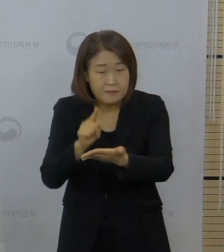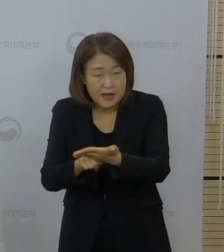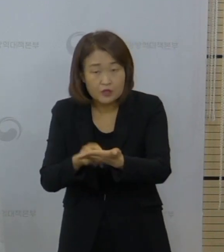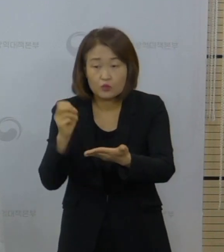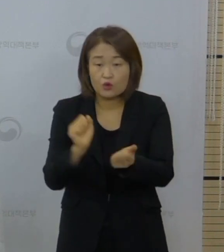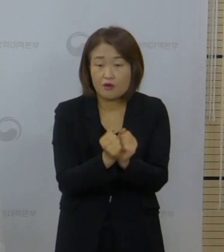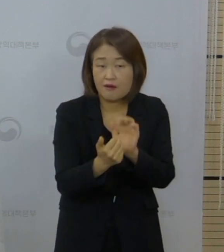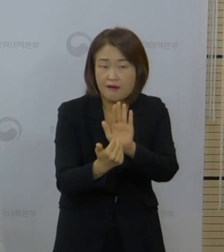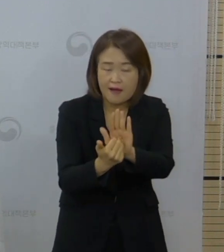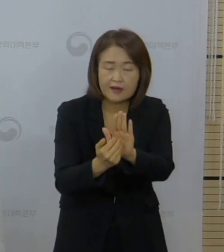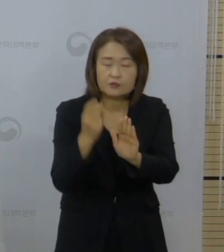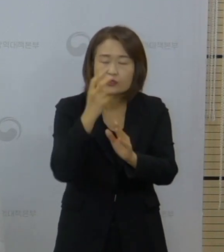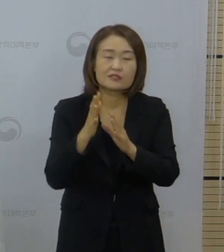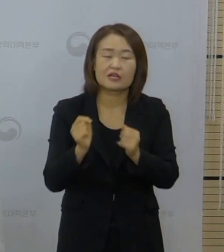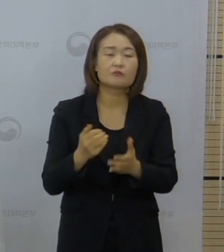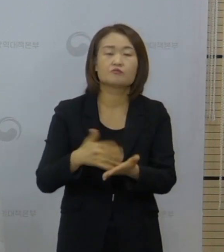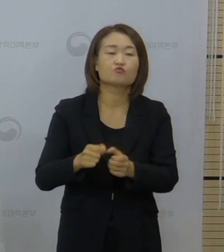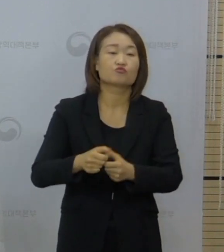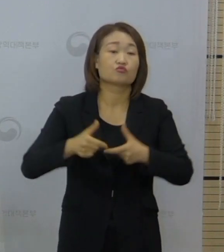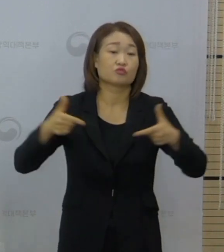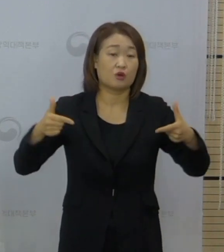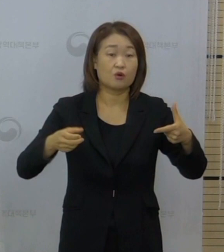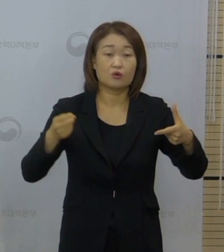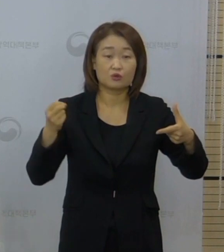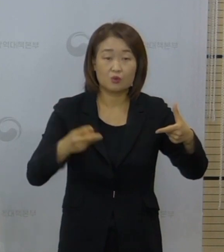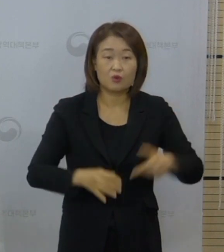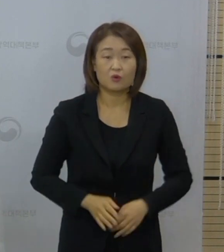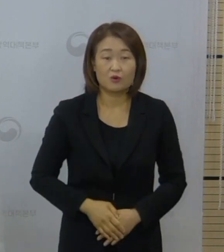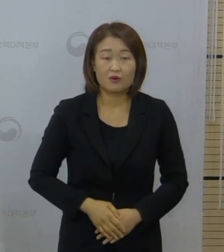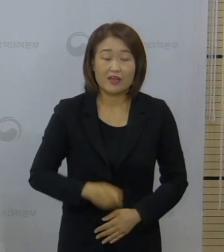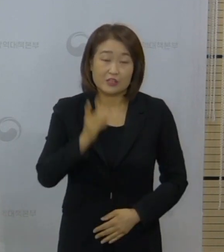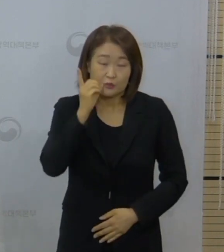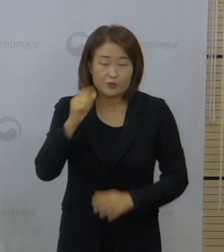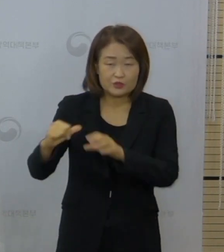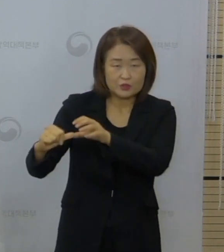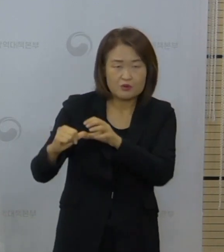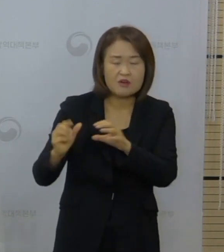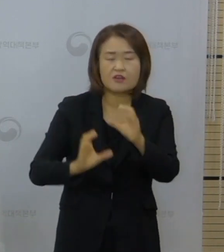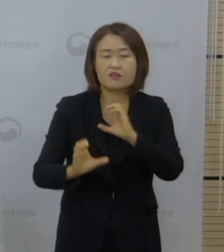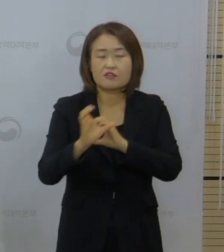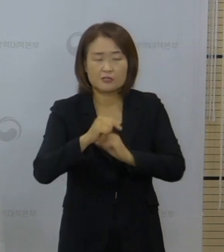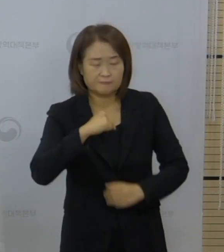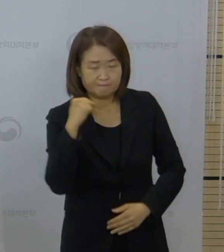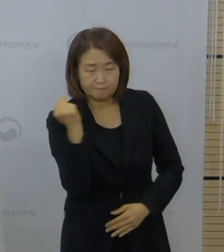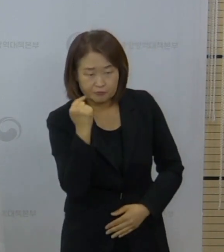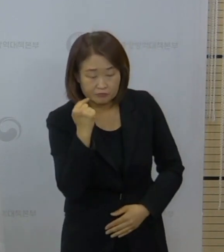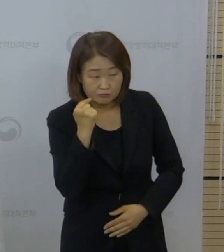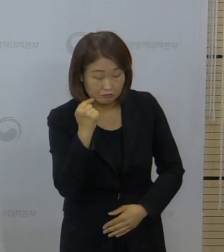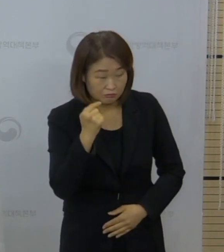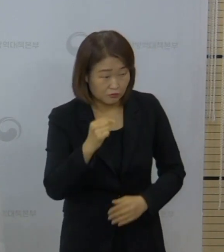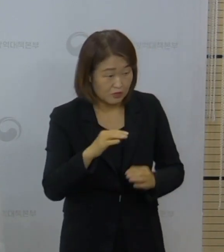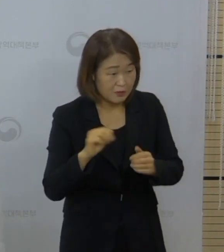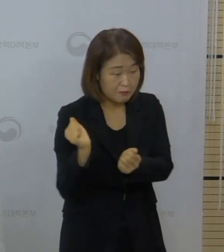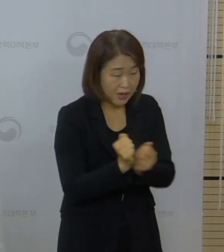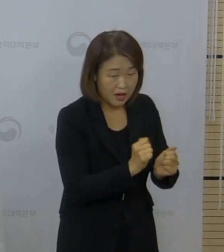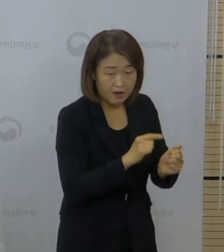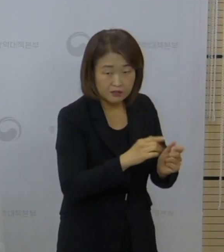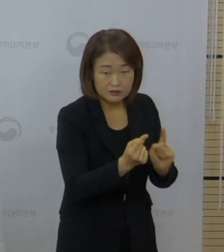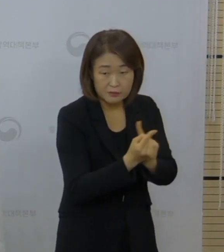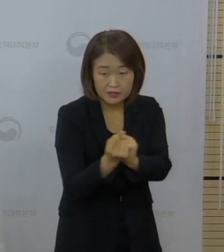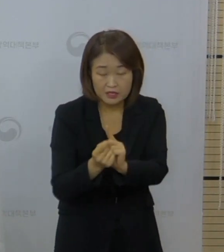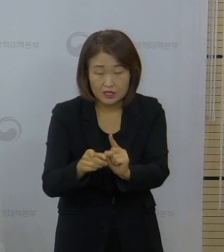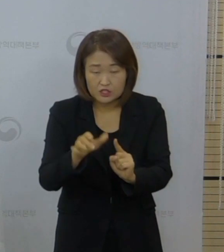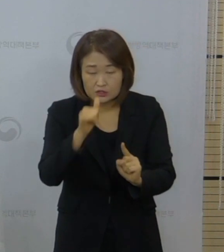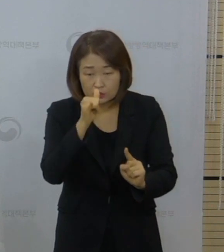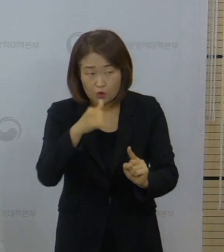및 ICT 기반의 역학조사 강화 등 통해서 노출자를 추적관리하면서 감염